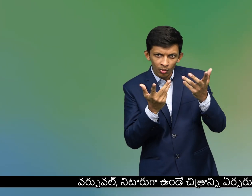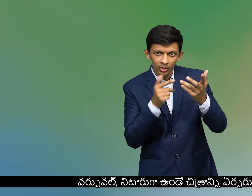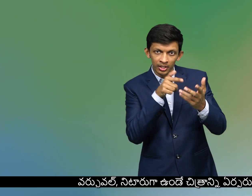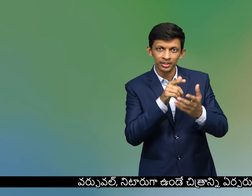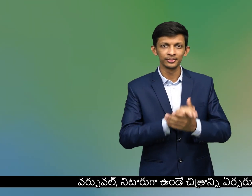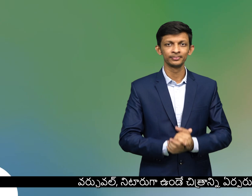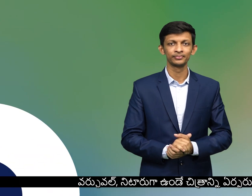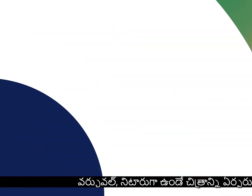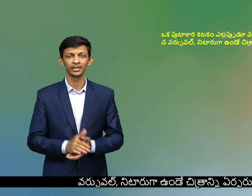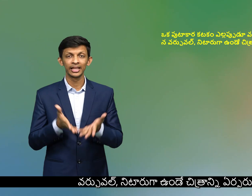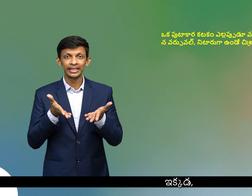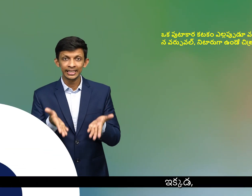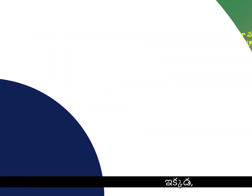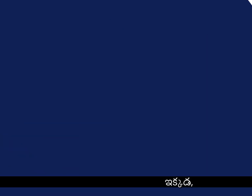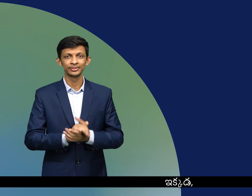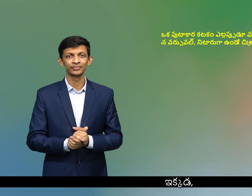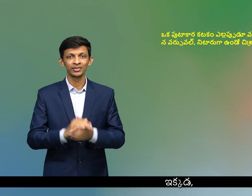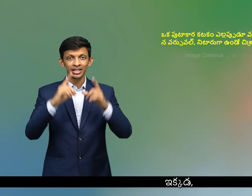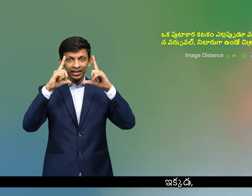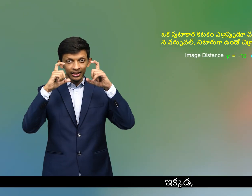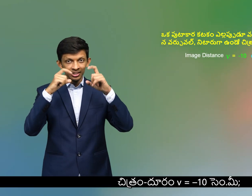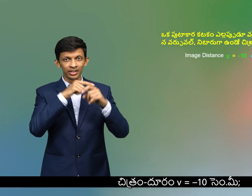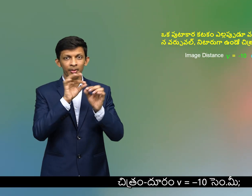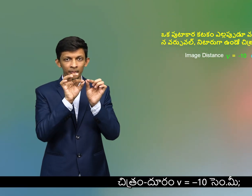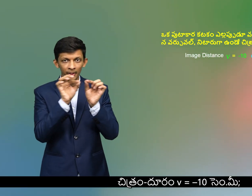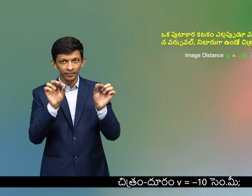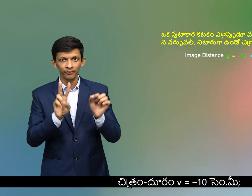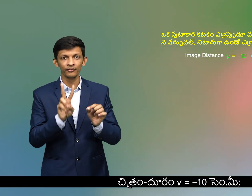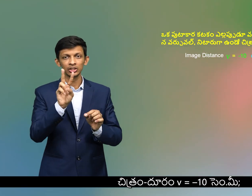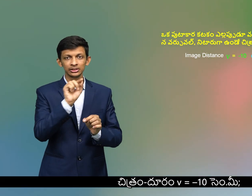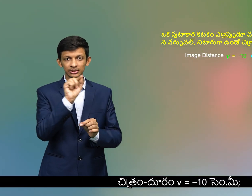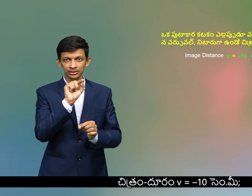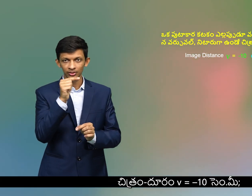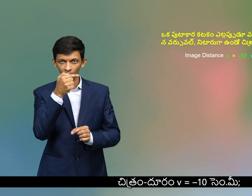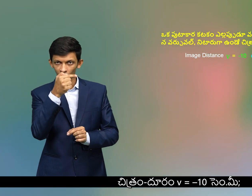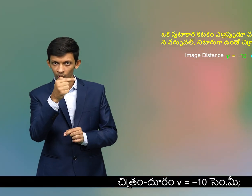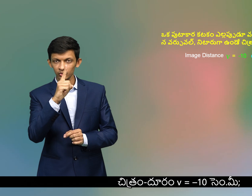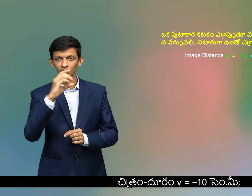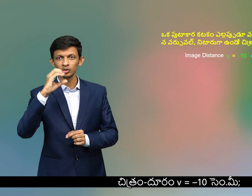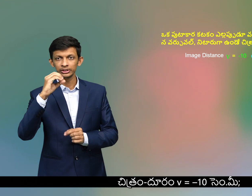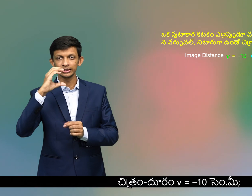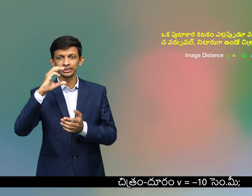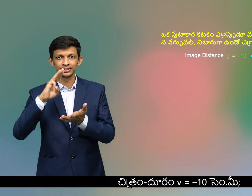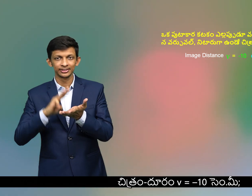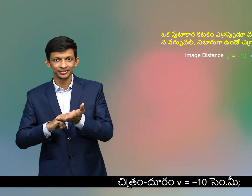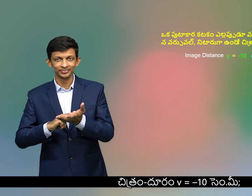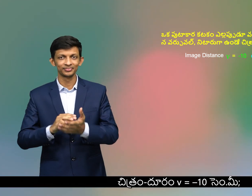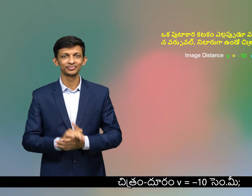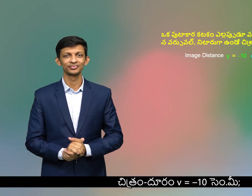ఉండే చిత్రాన్ని ఏర్పరుస్తుంది. ఇక్కడ చిత్రం మైనస్ దూరం V మైనస్